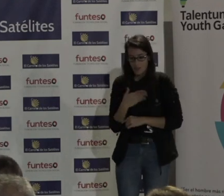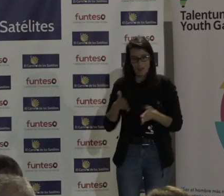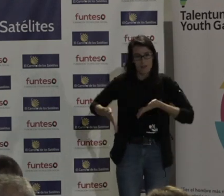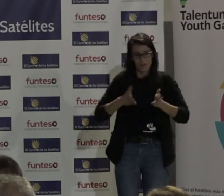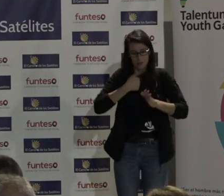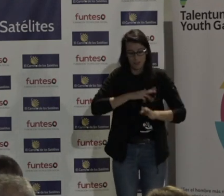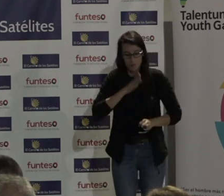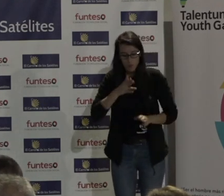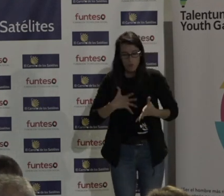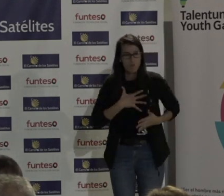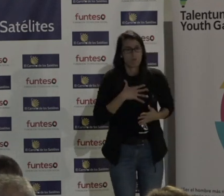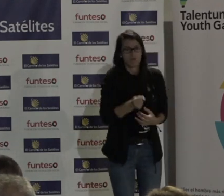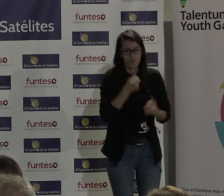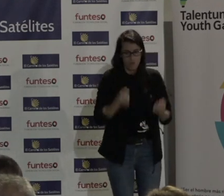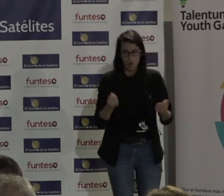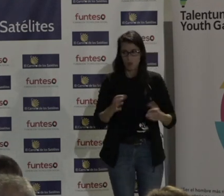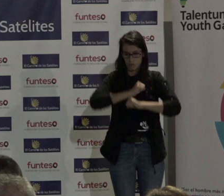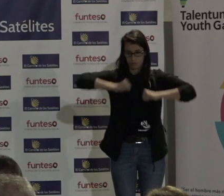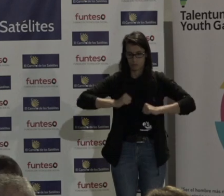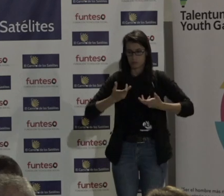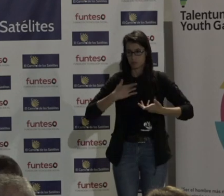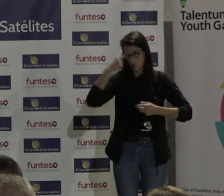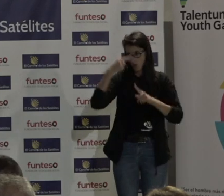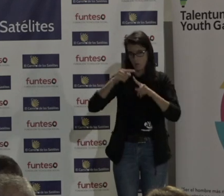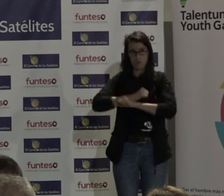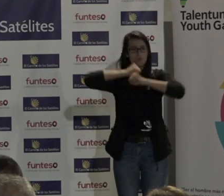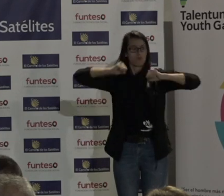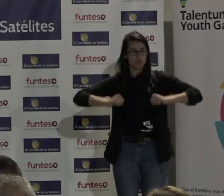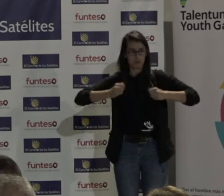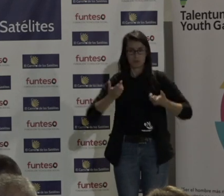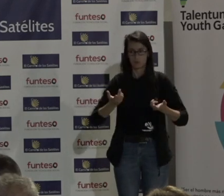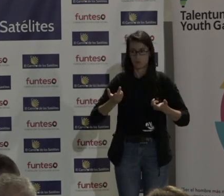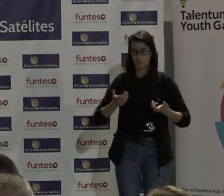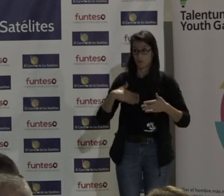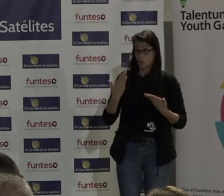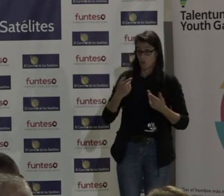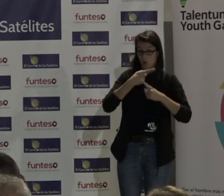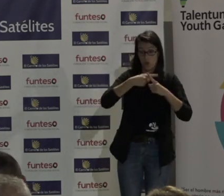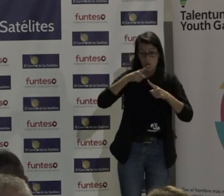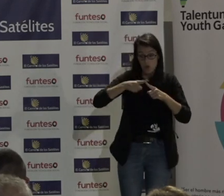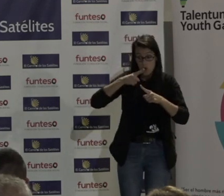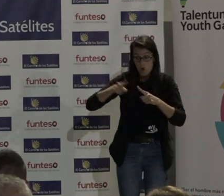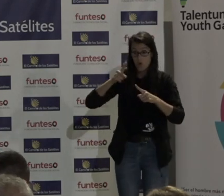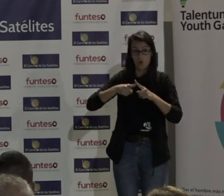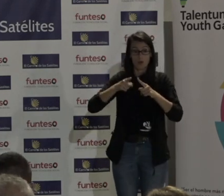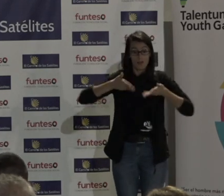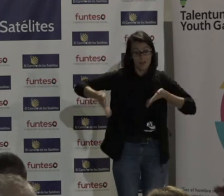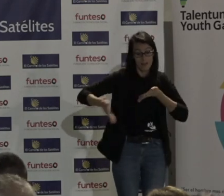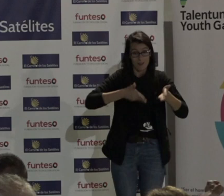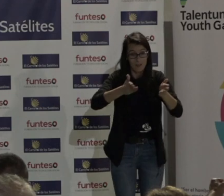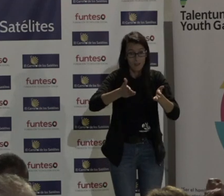El camino es una herramienta de empoderación, para empoderarse. Todo aquello que podamos aportar al